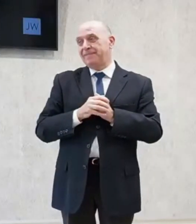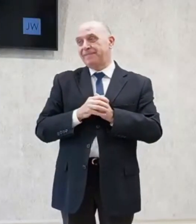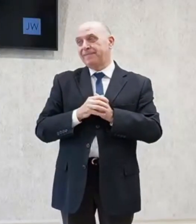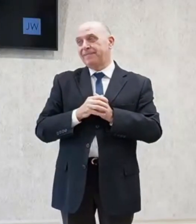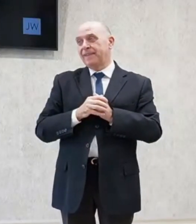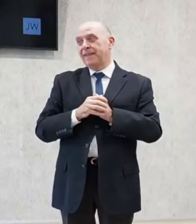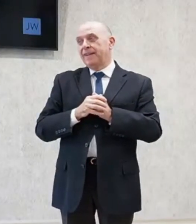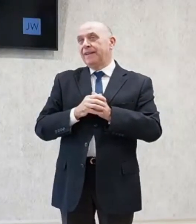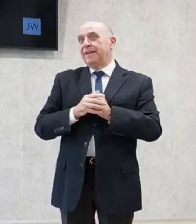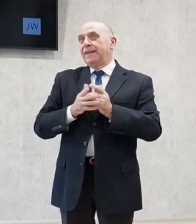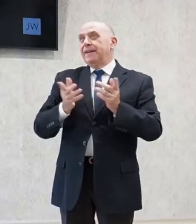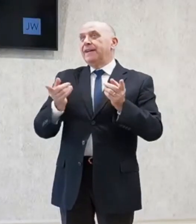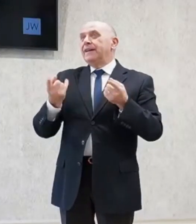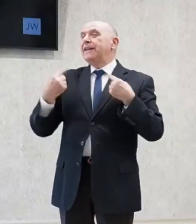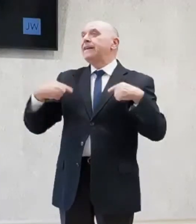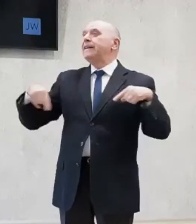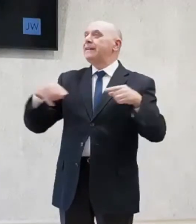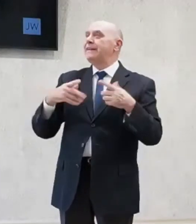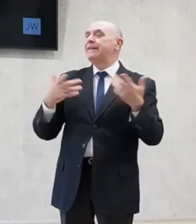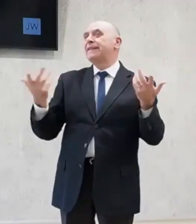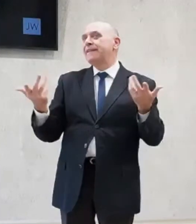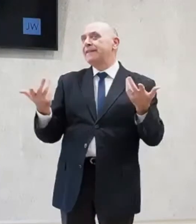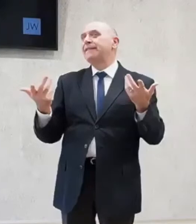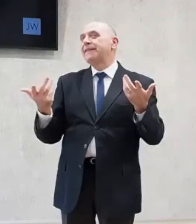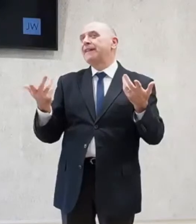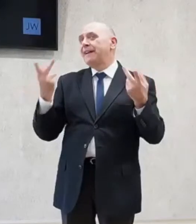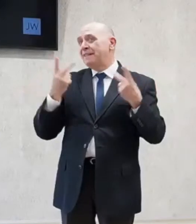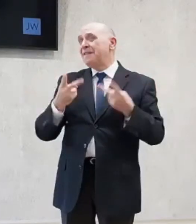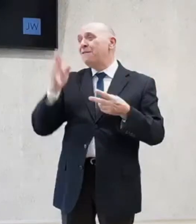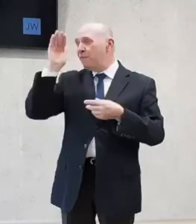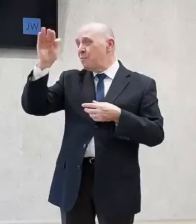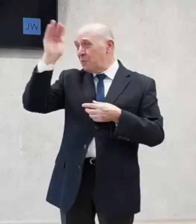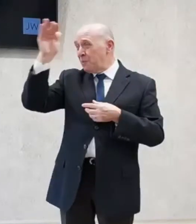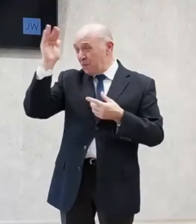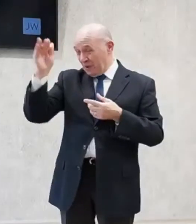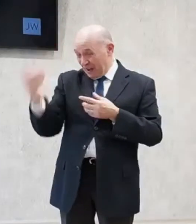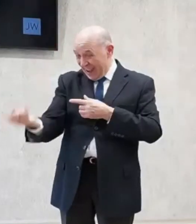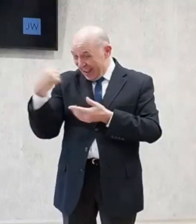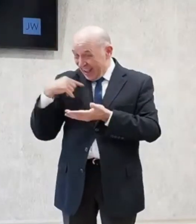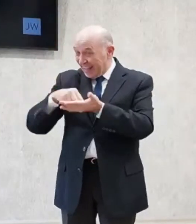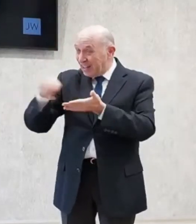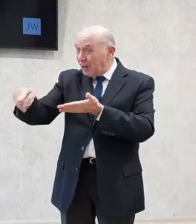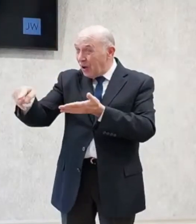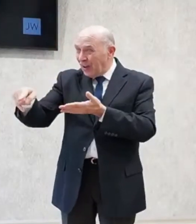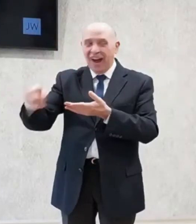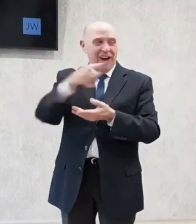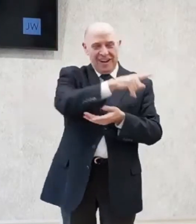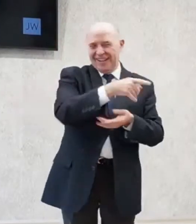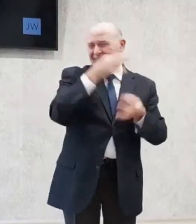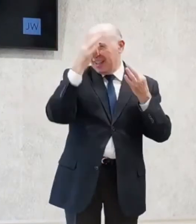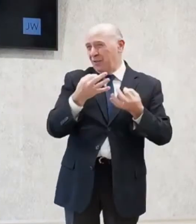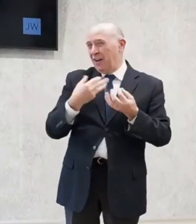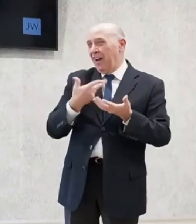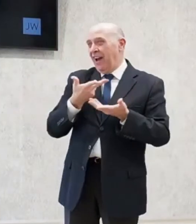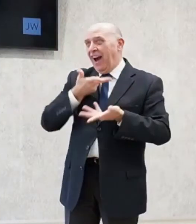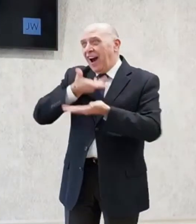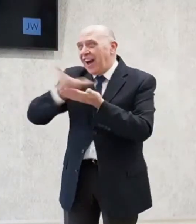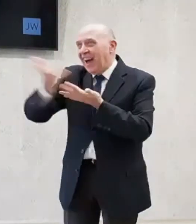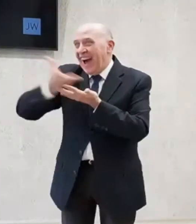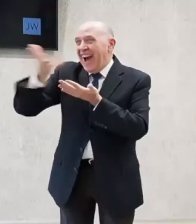e diciamo ancora quante cose in quel momento Luigi tu avrai da raccontare a Lina lunedì immaginiamo